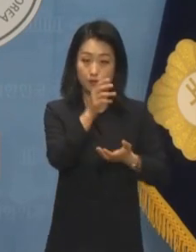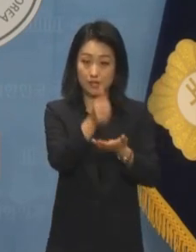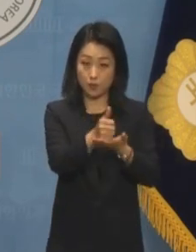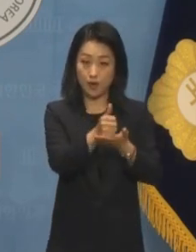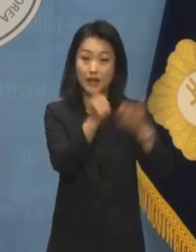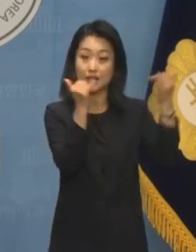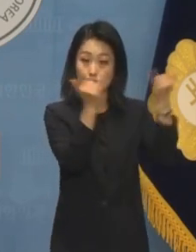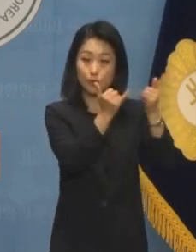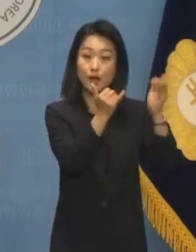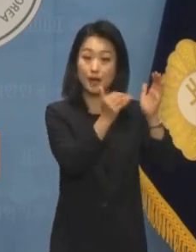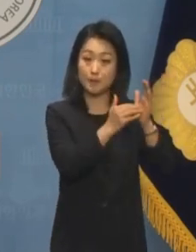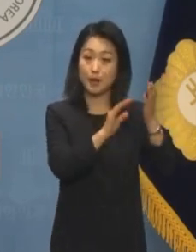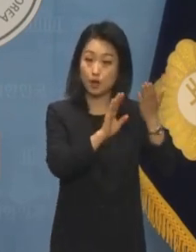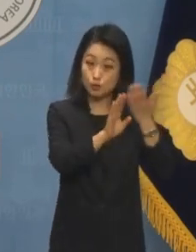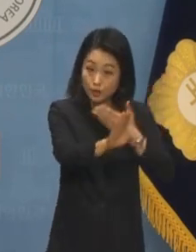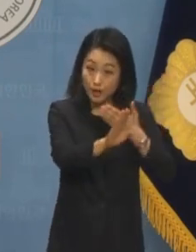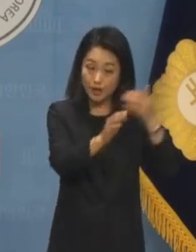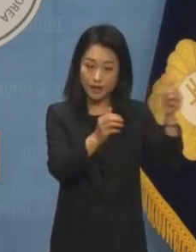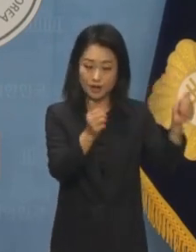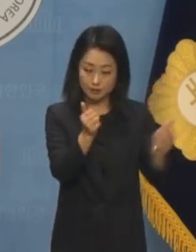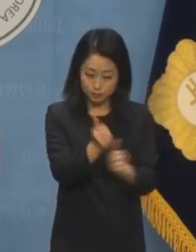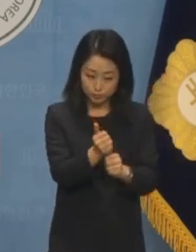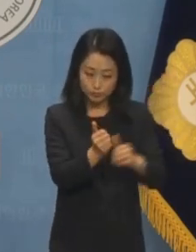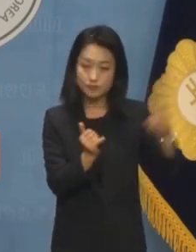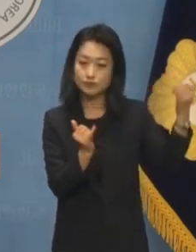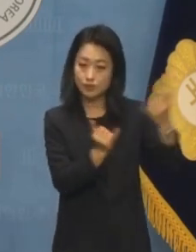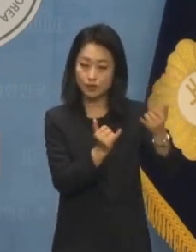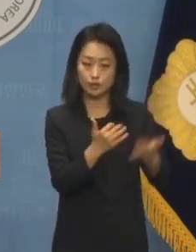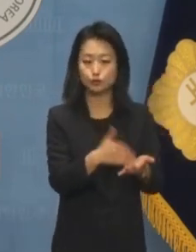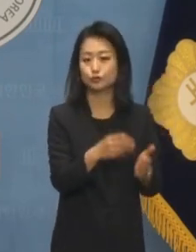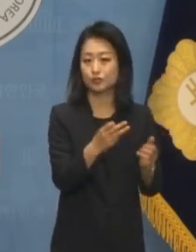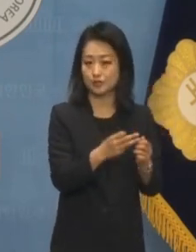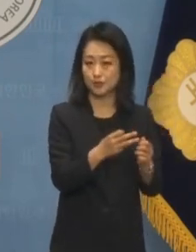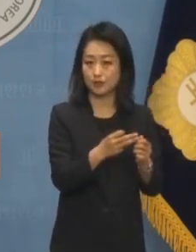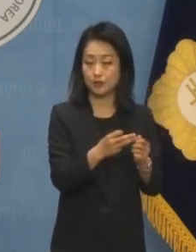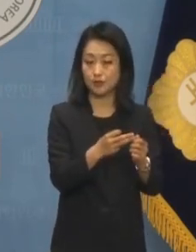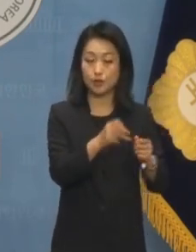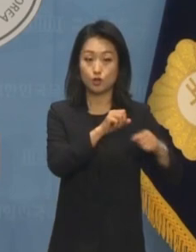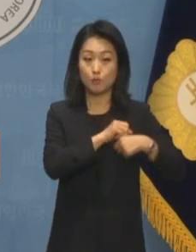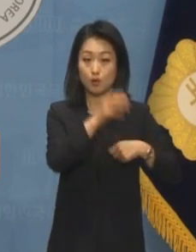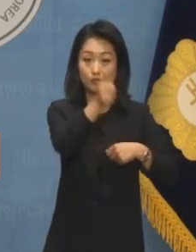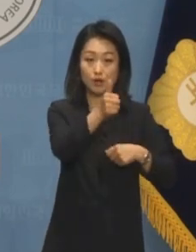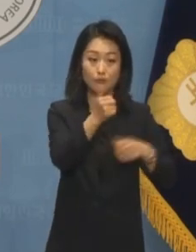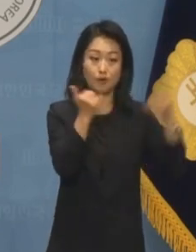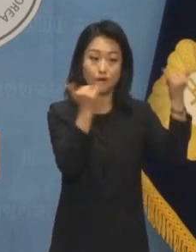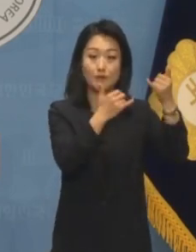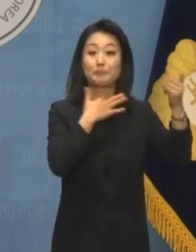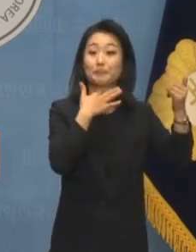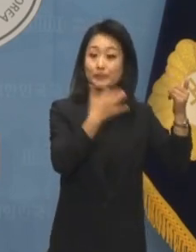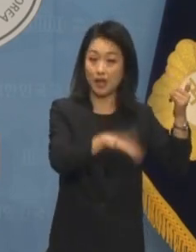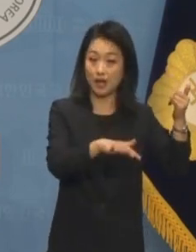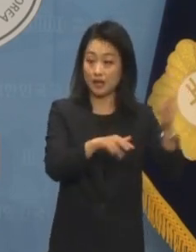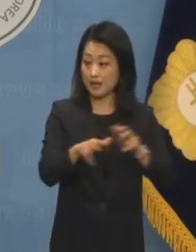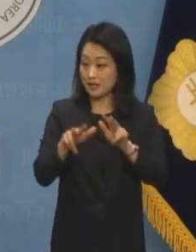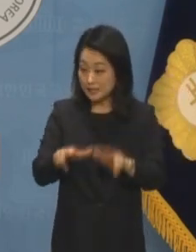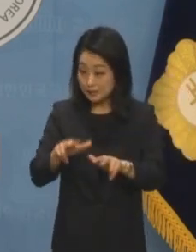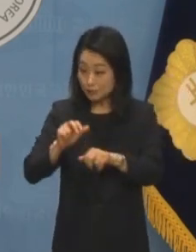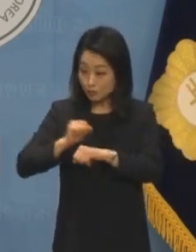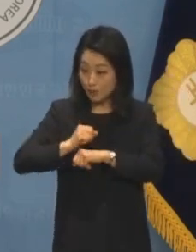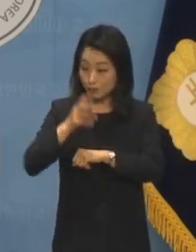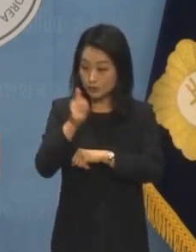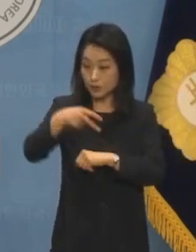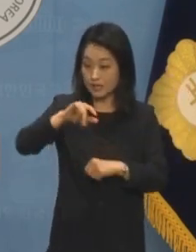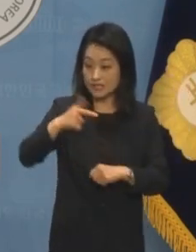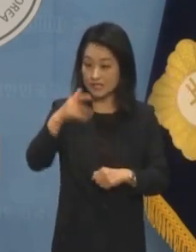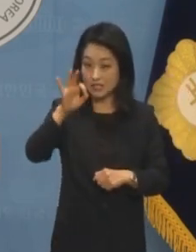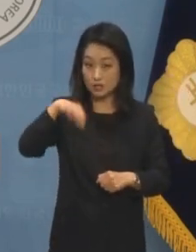직후의 일입니다. 전화한 적 없다던 이종섭 전 장관과 신원식 현 장관이 10차례